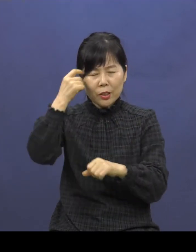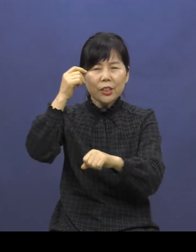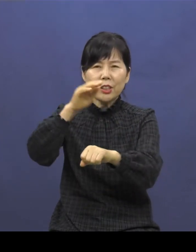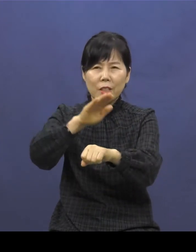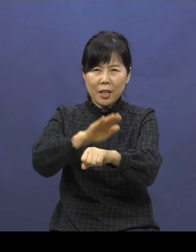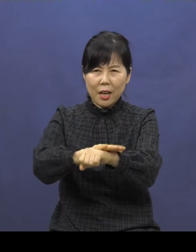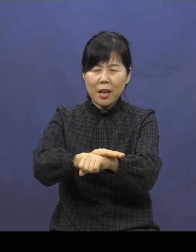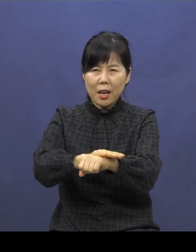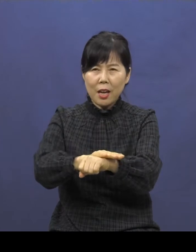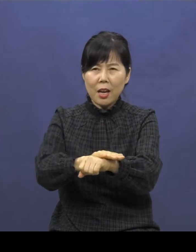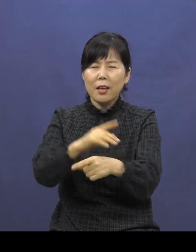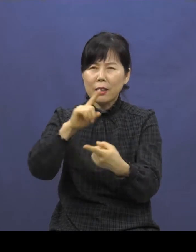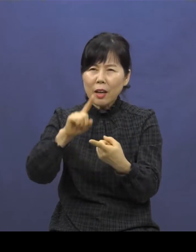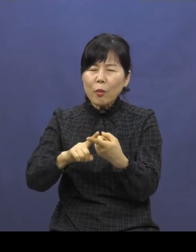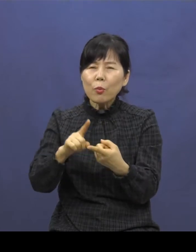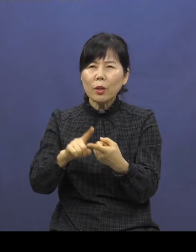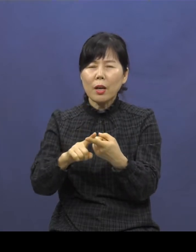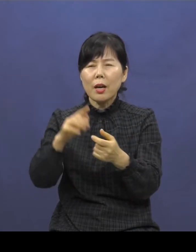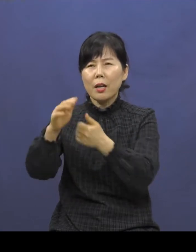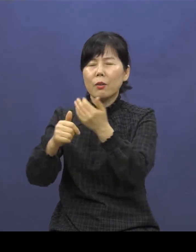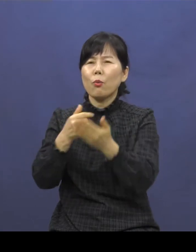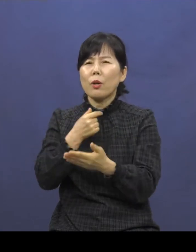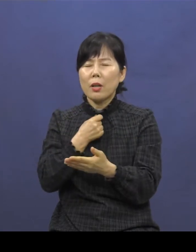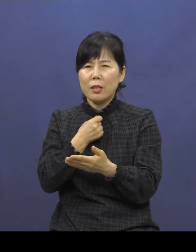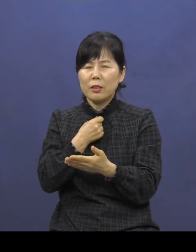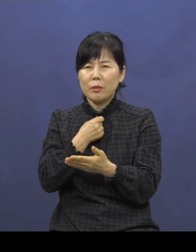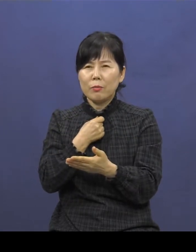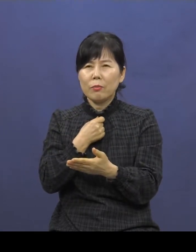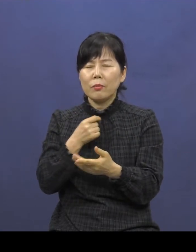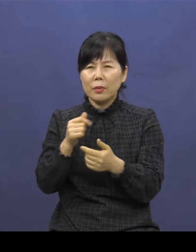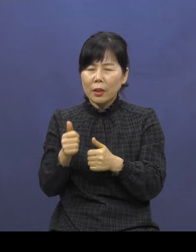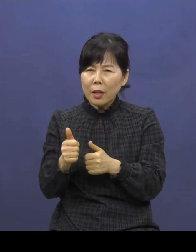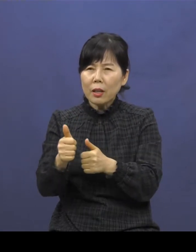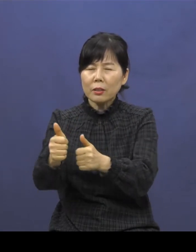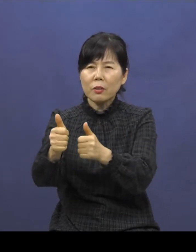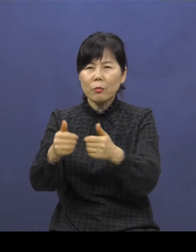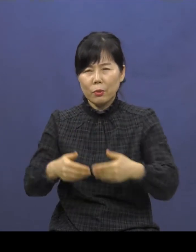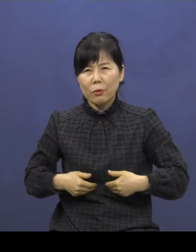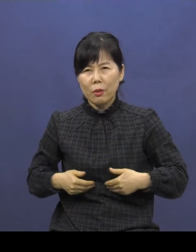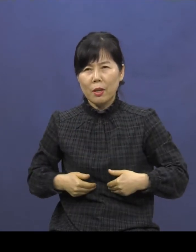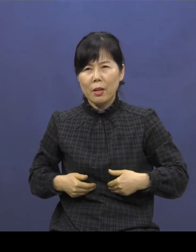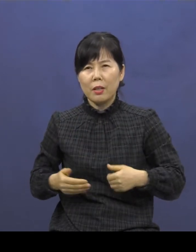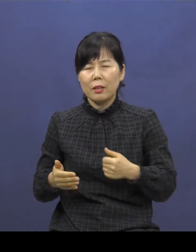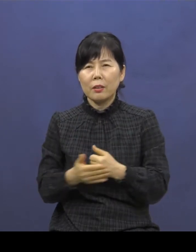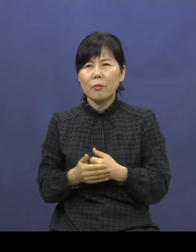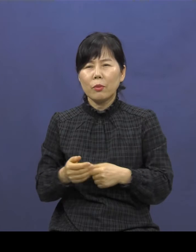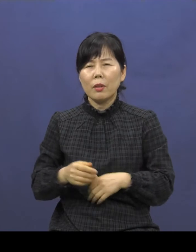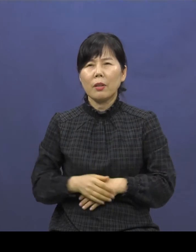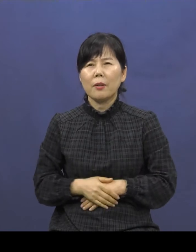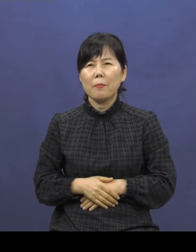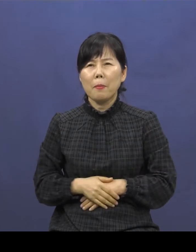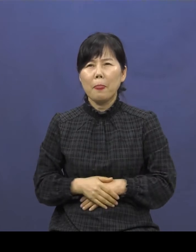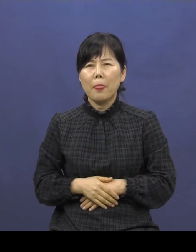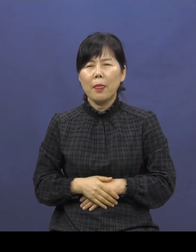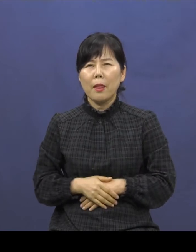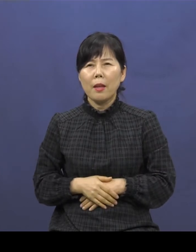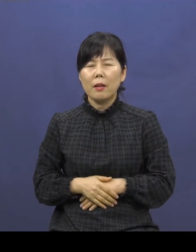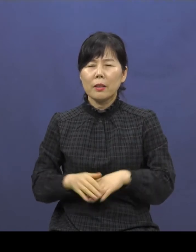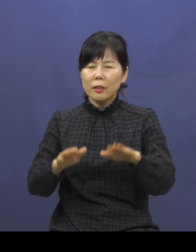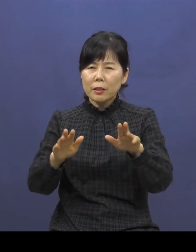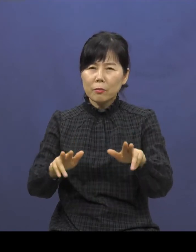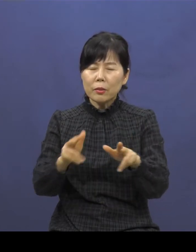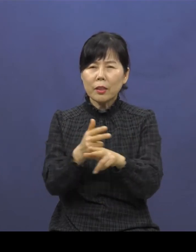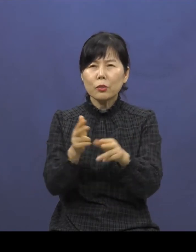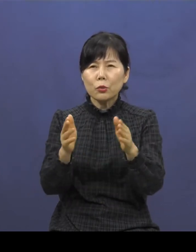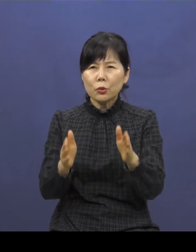지혜롭게 주님 원하신 대로 가야 하기 때문에 참 어려운 결정들을 하고 있습니다. 이번 주에 당회를